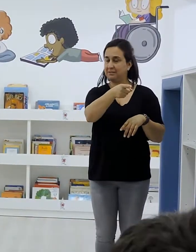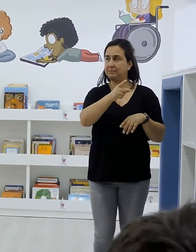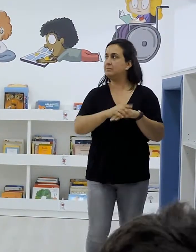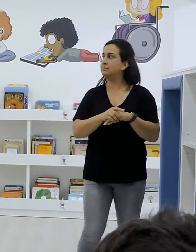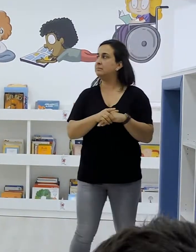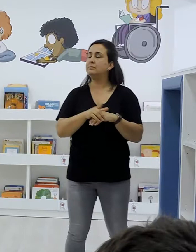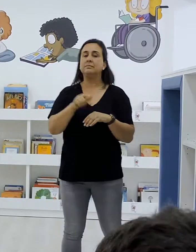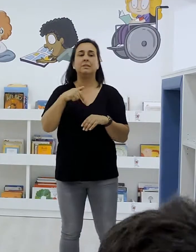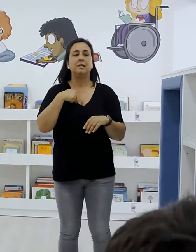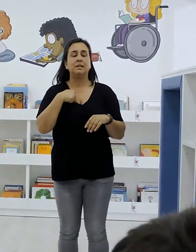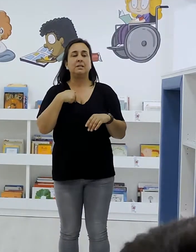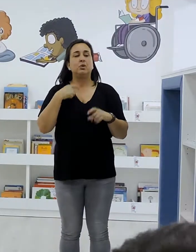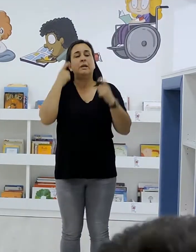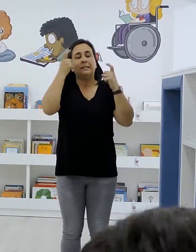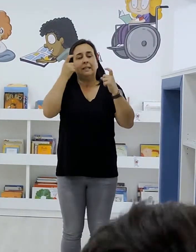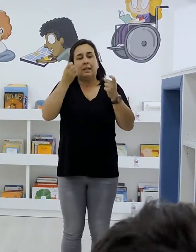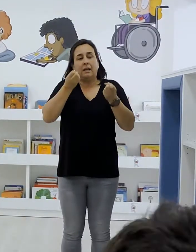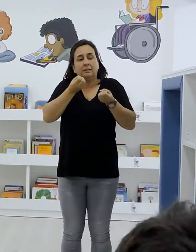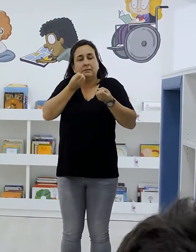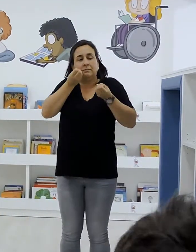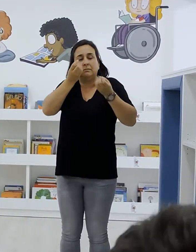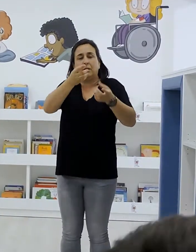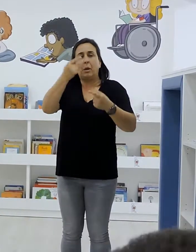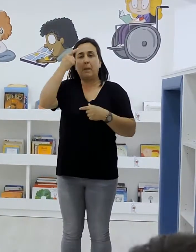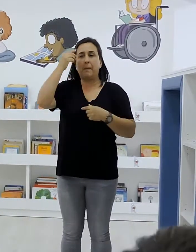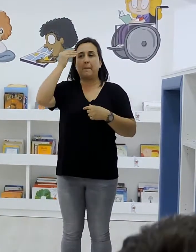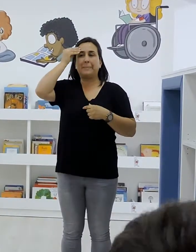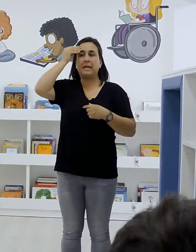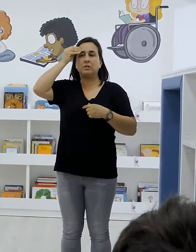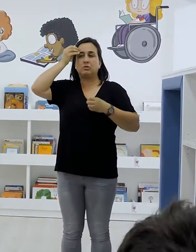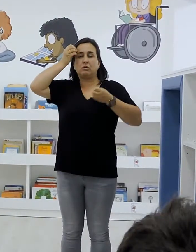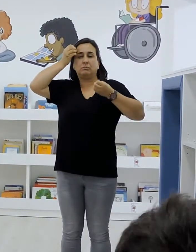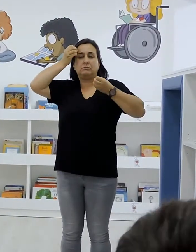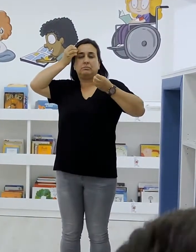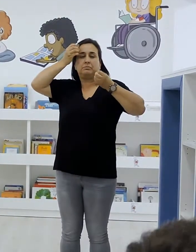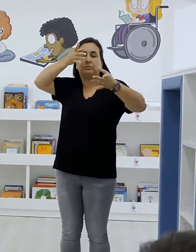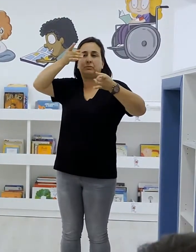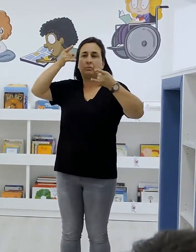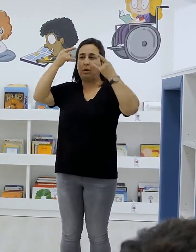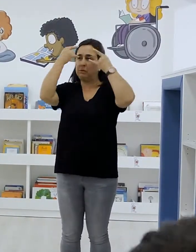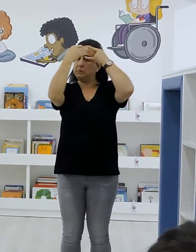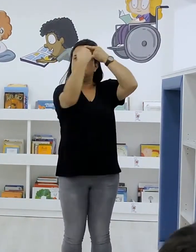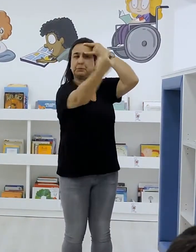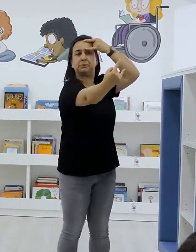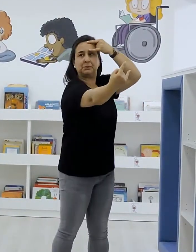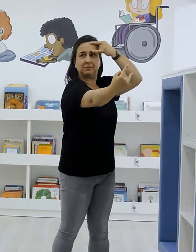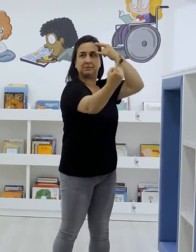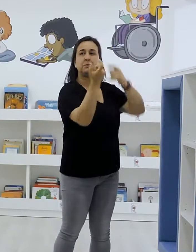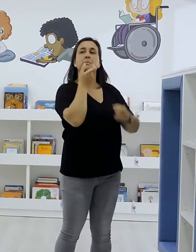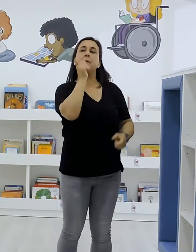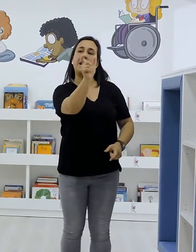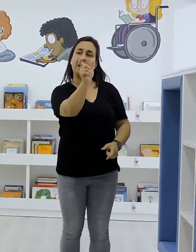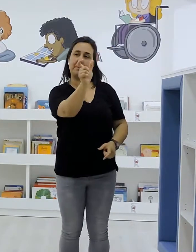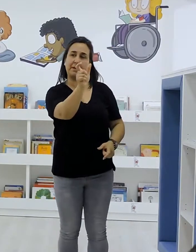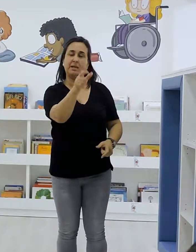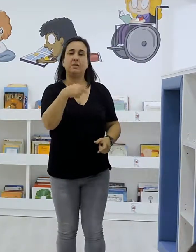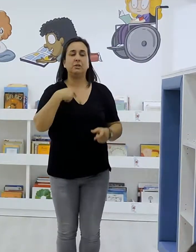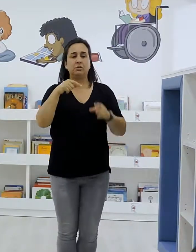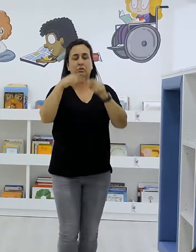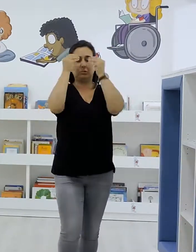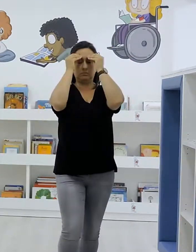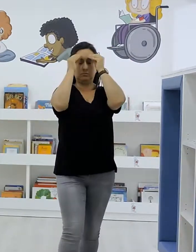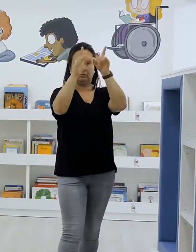Yo te voy a tratar de transmitir con el pensamiento algo, una palabra, ¿de acuerdo? Entonces, yo te la